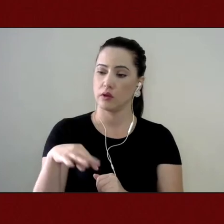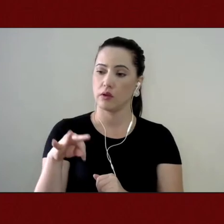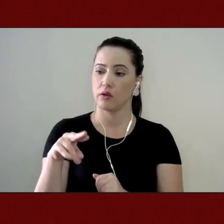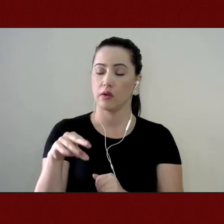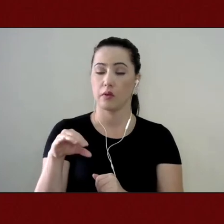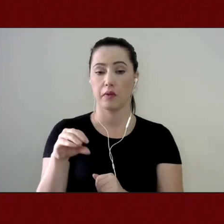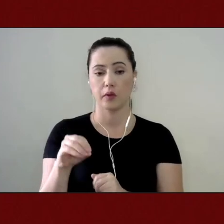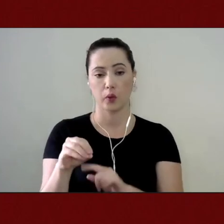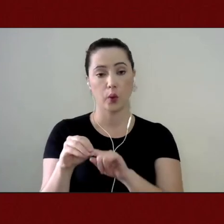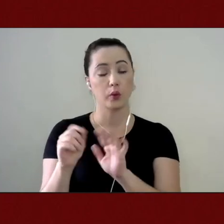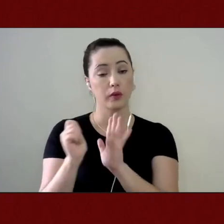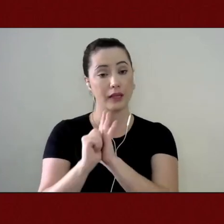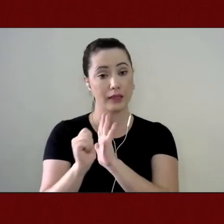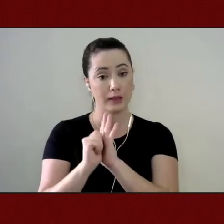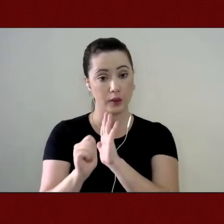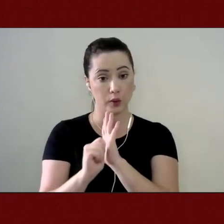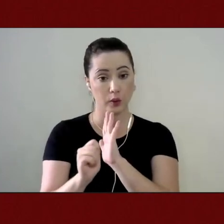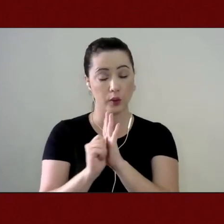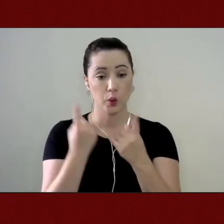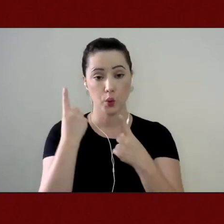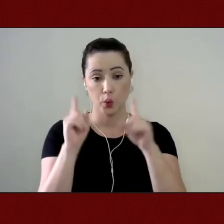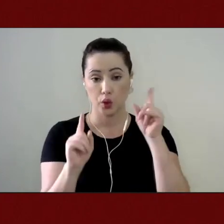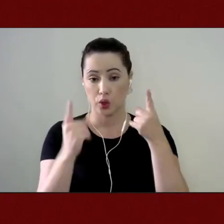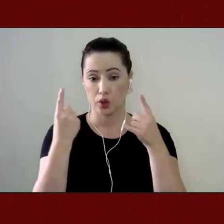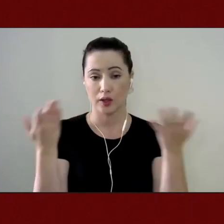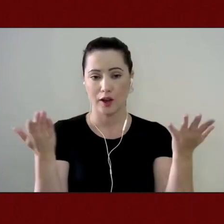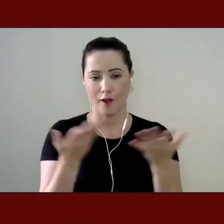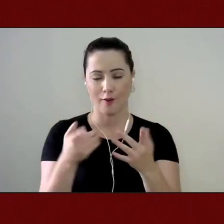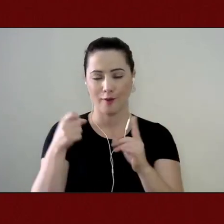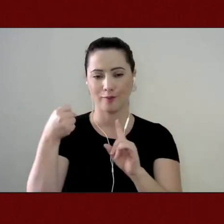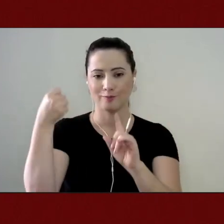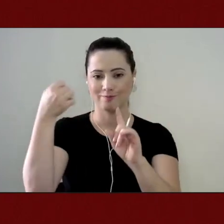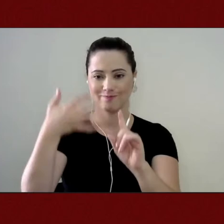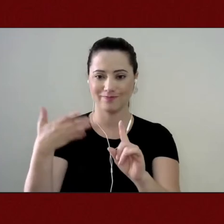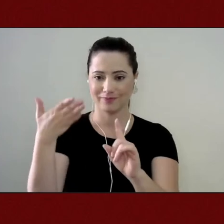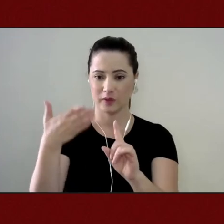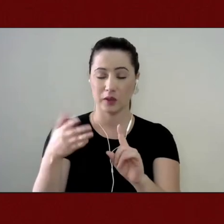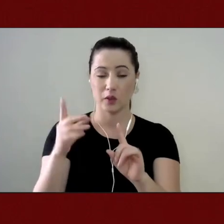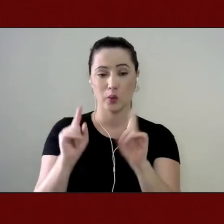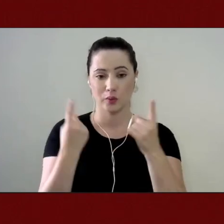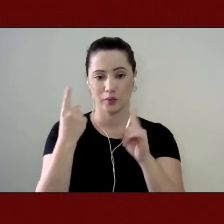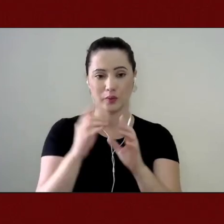escritor e professor chileno, e com a palavra o nosso palestrante agora.